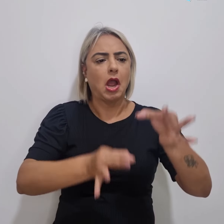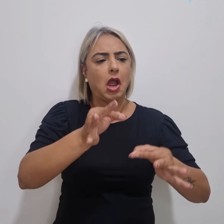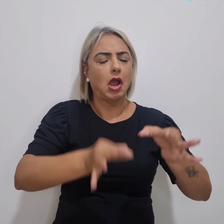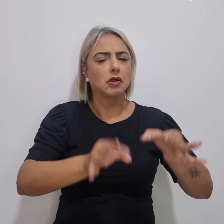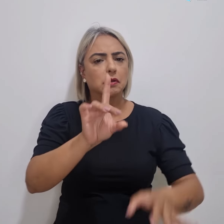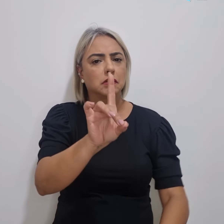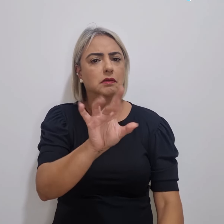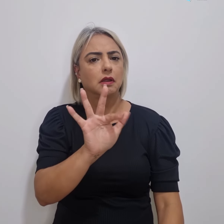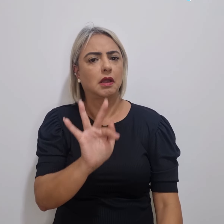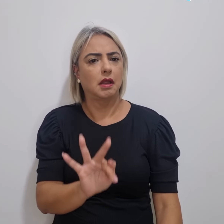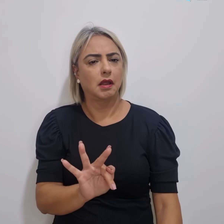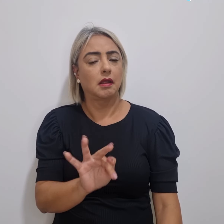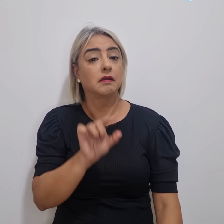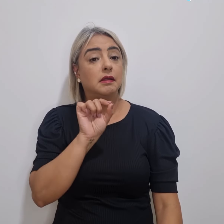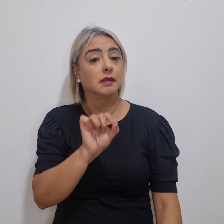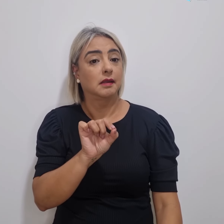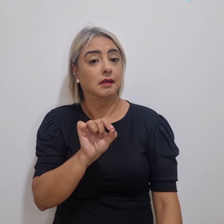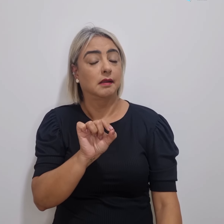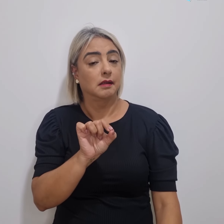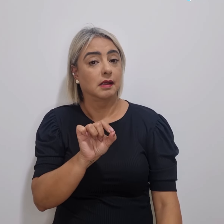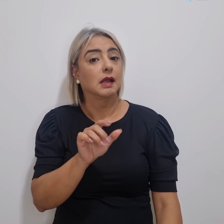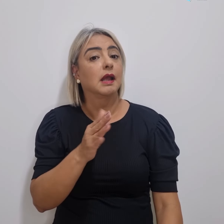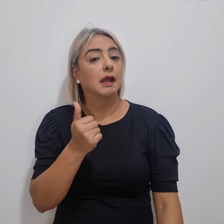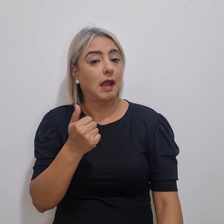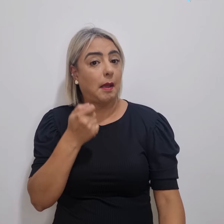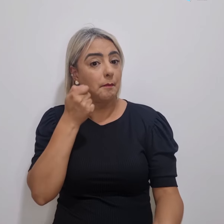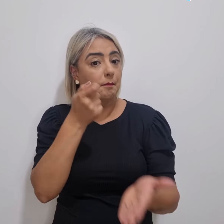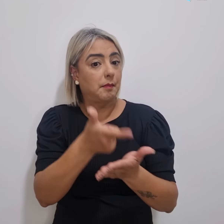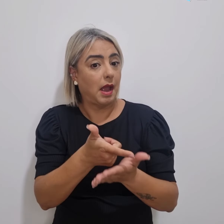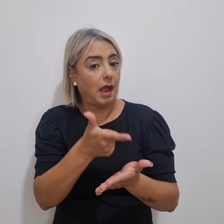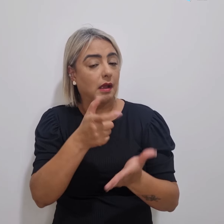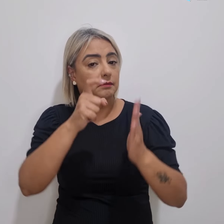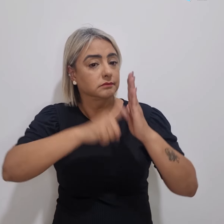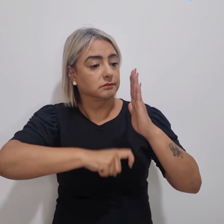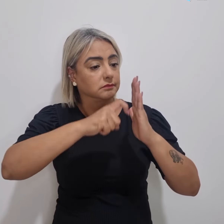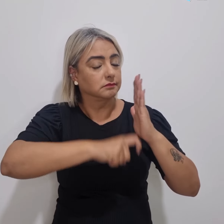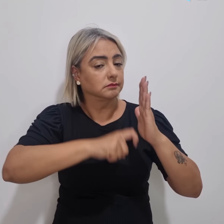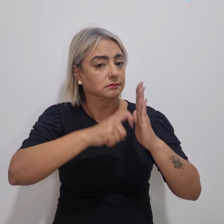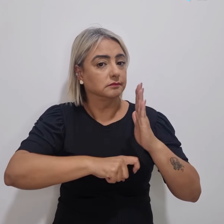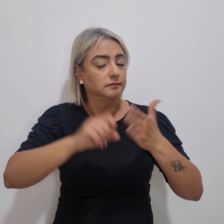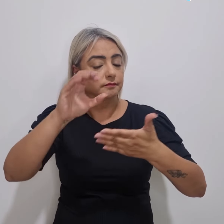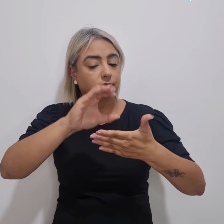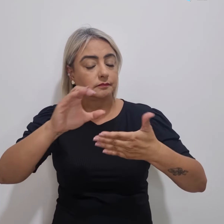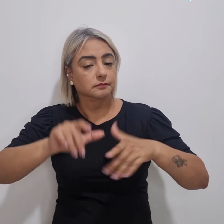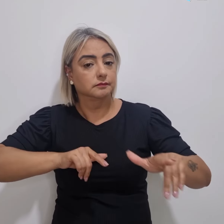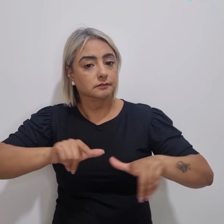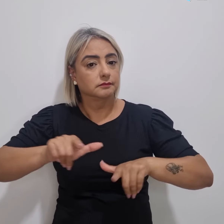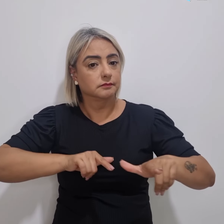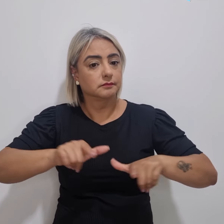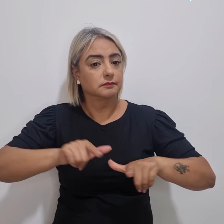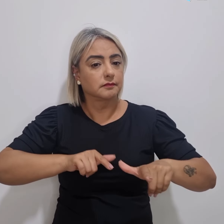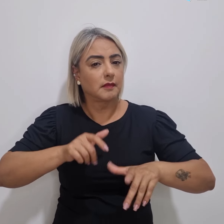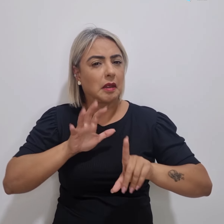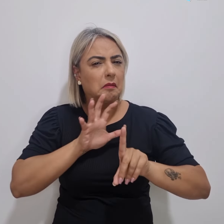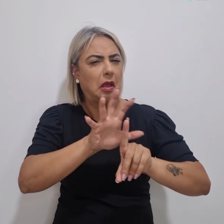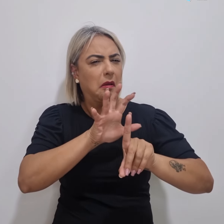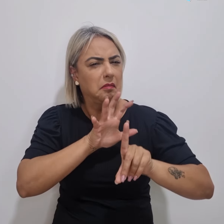Federal, que, embora paga pelos impostos da classe trabalhadora, persegue o direito